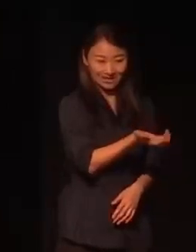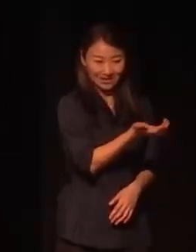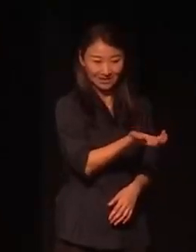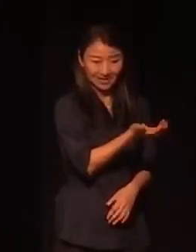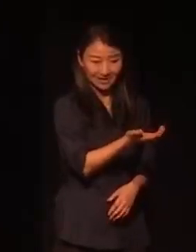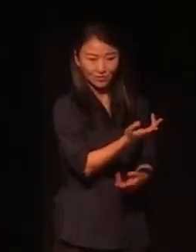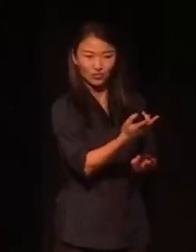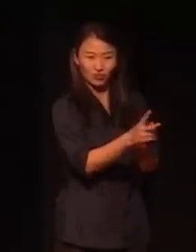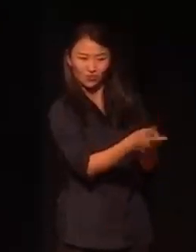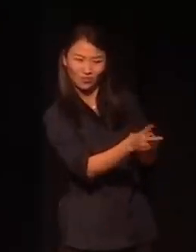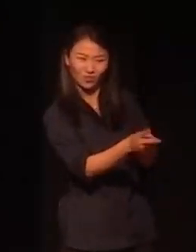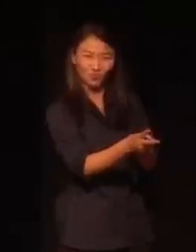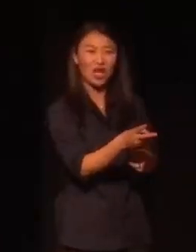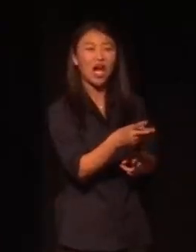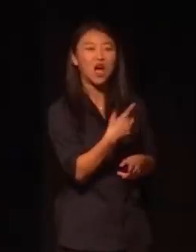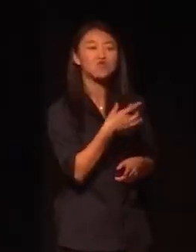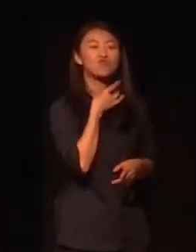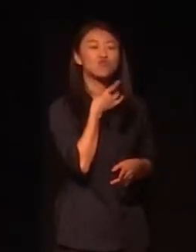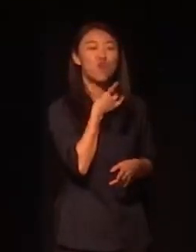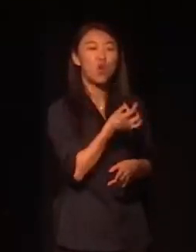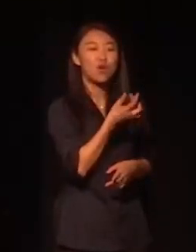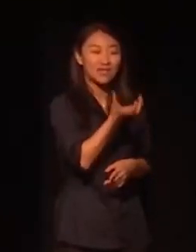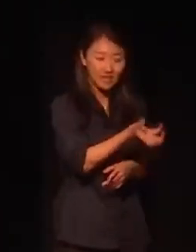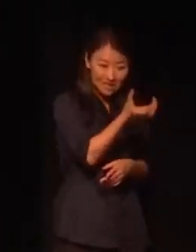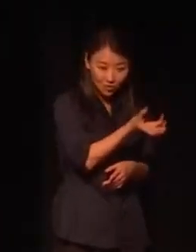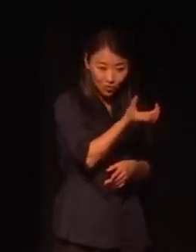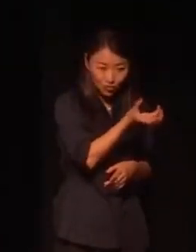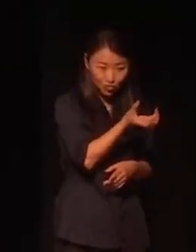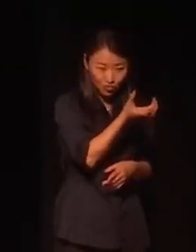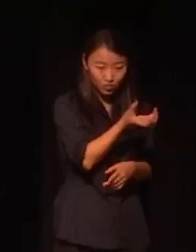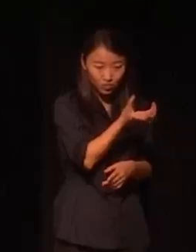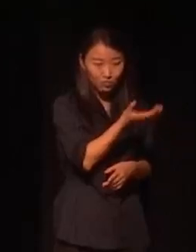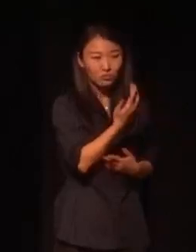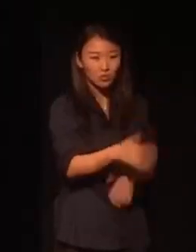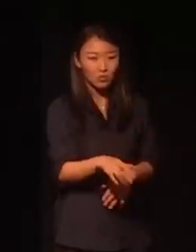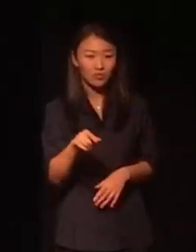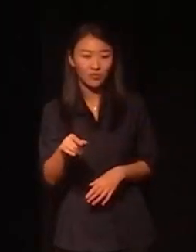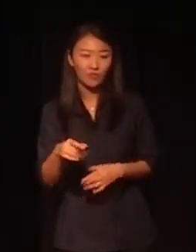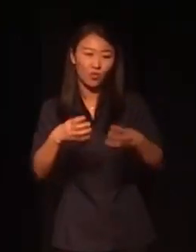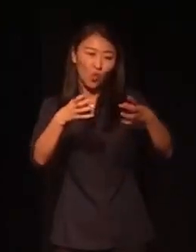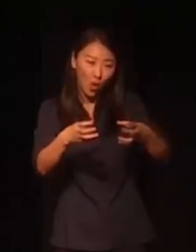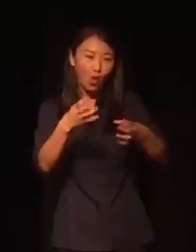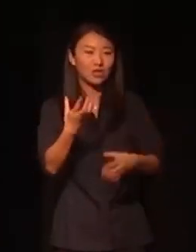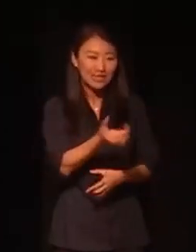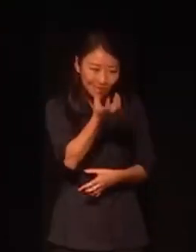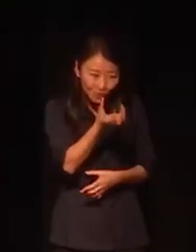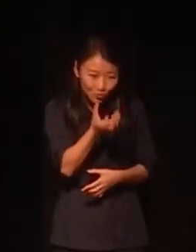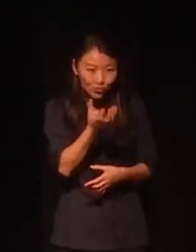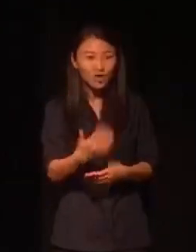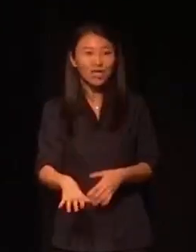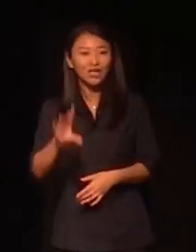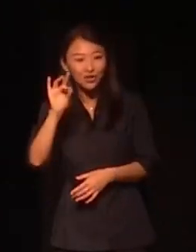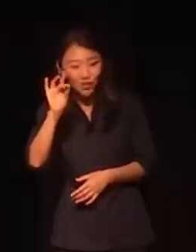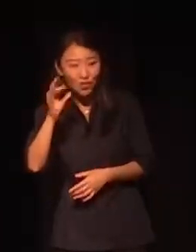You can have 干烧, you can have 锅烧, you can have 酱烧, you can